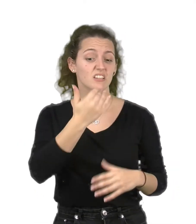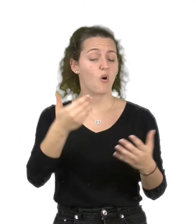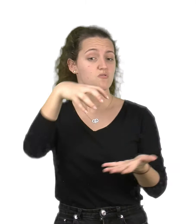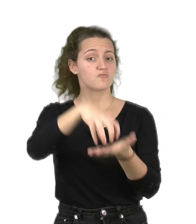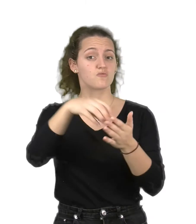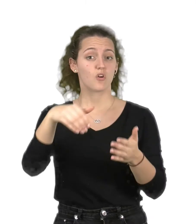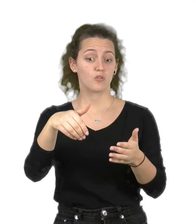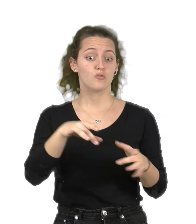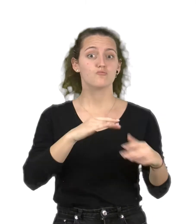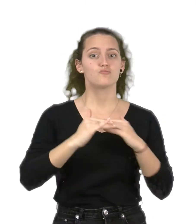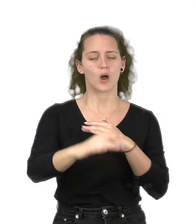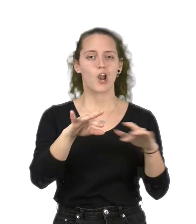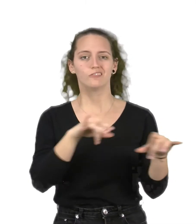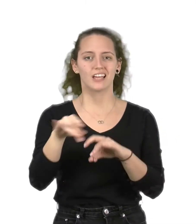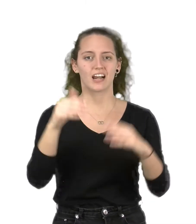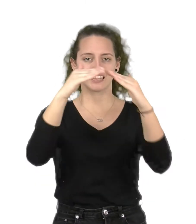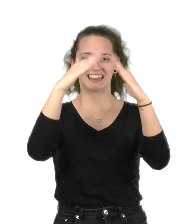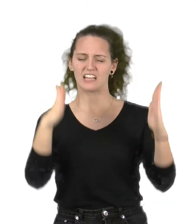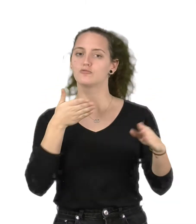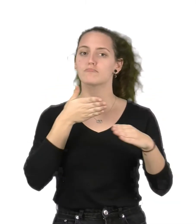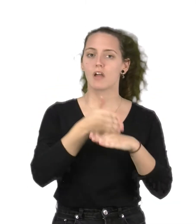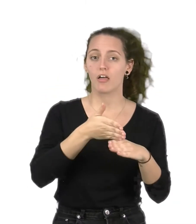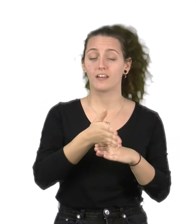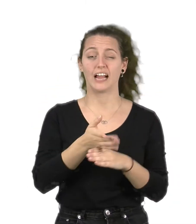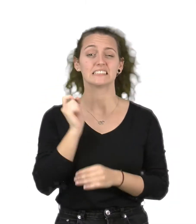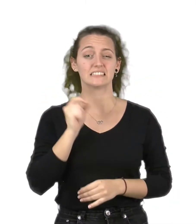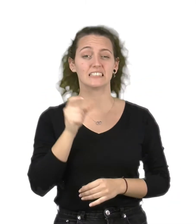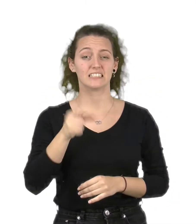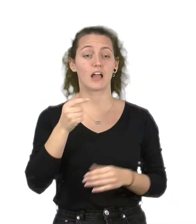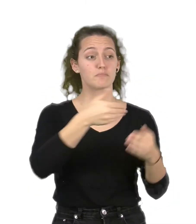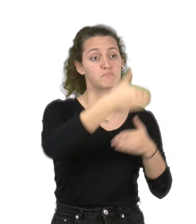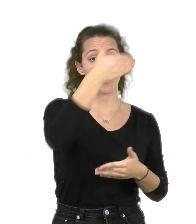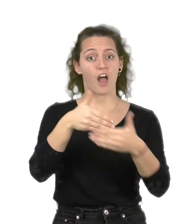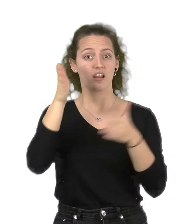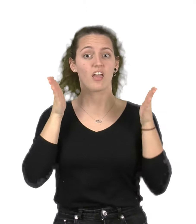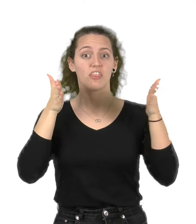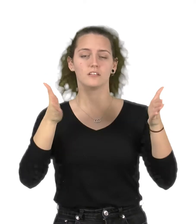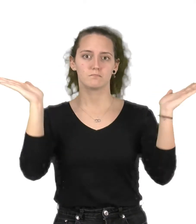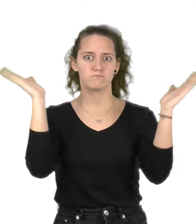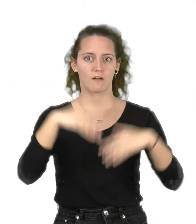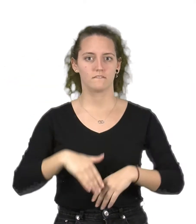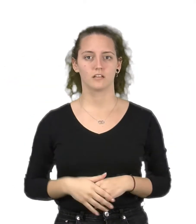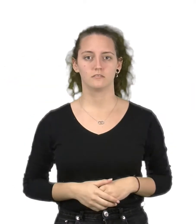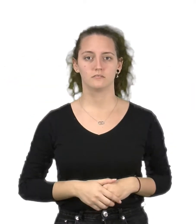con suelo de tierra, techo de madera y en muchas ocasiones sin paredes laterales.